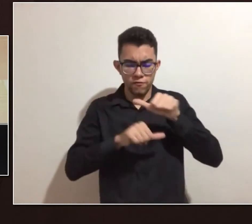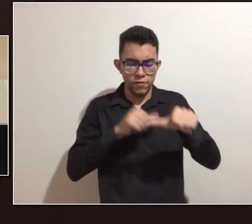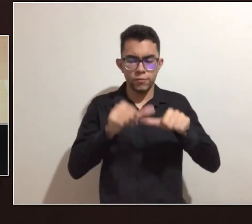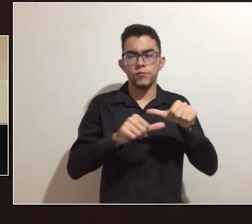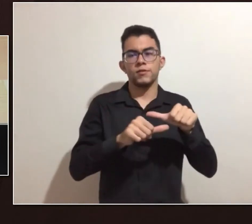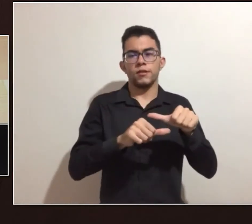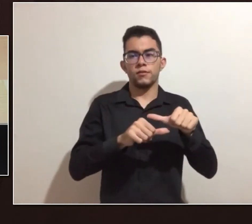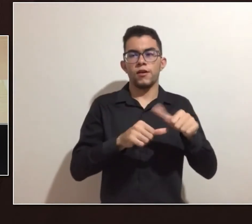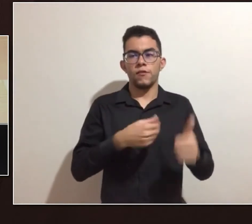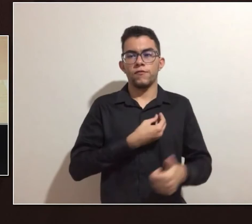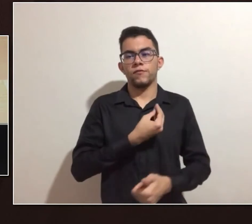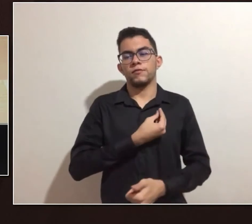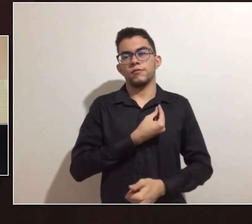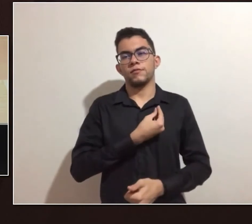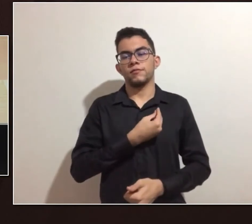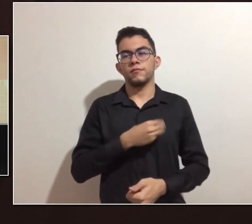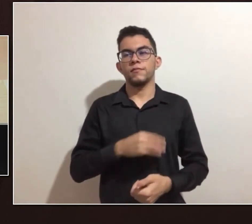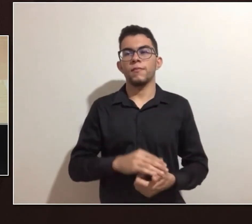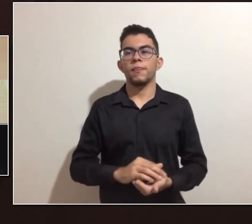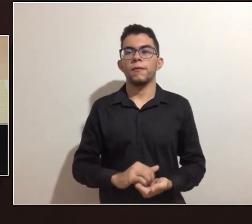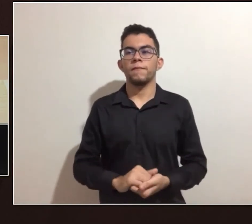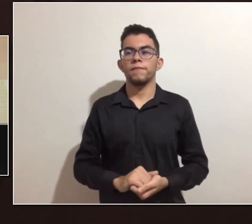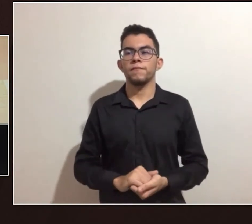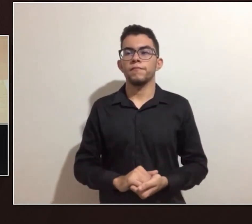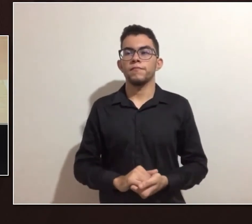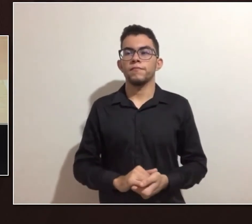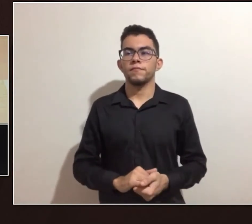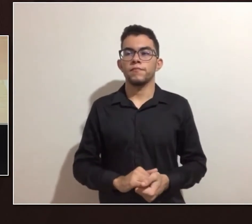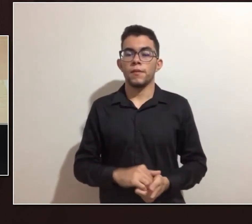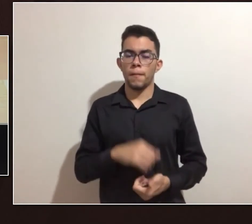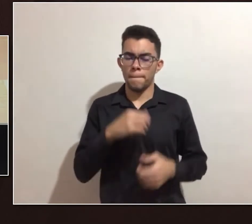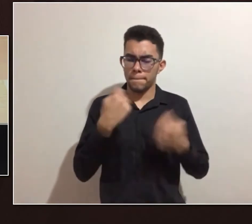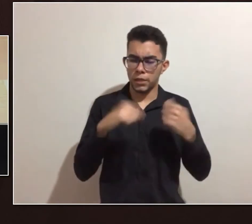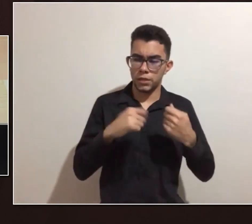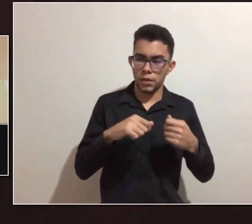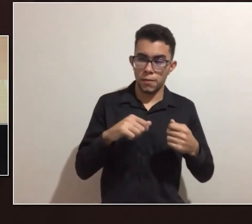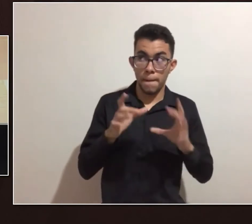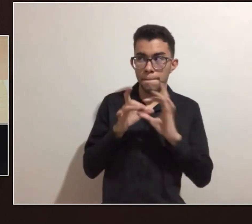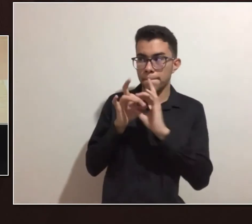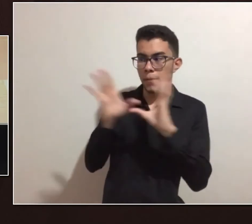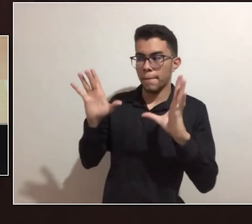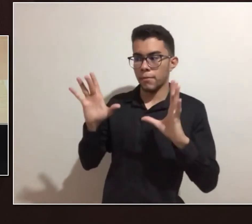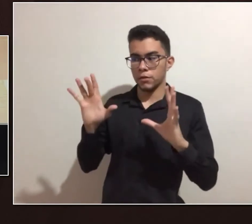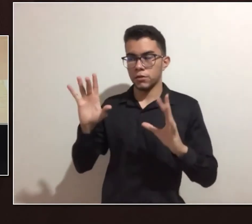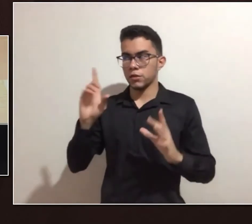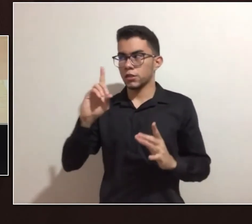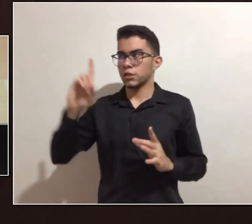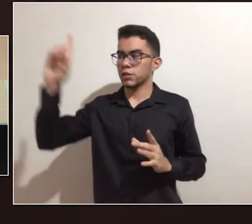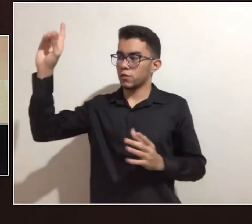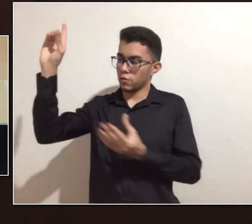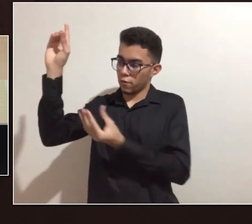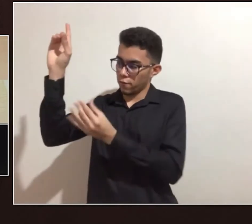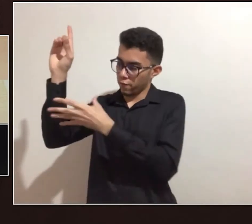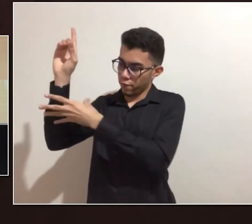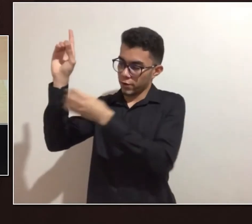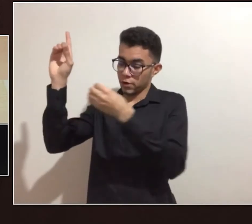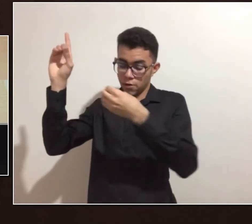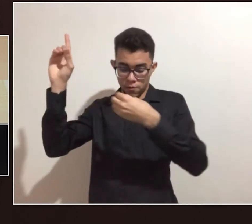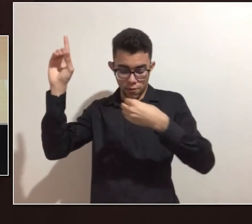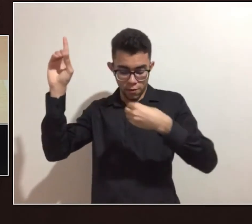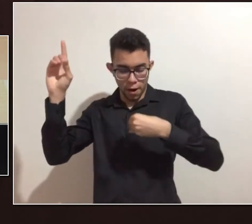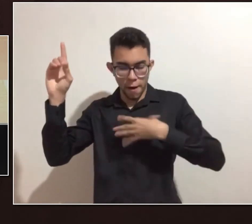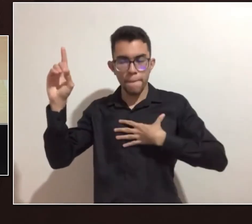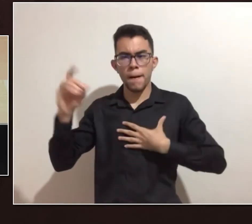personalidade. Tem uma pessoa vivendo em você. Vocês entenderam? Por isso que Paulo fala, já não sou eu